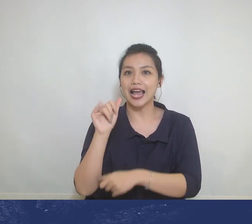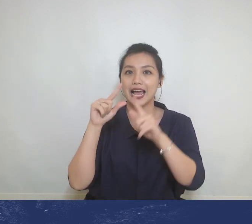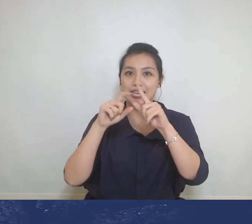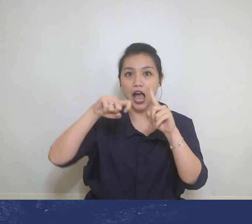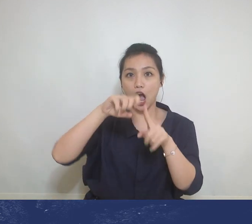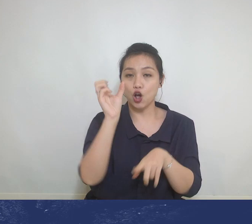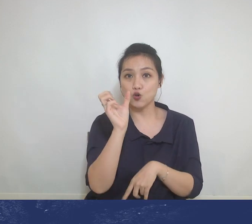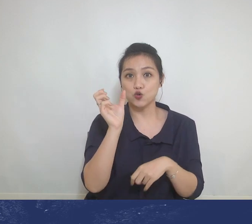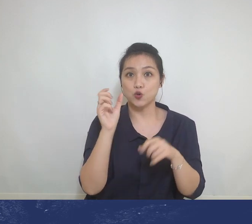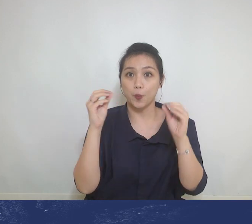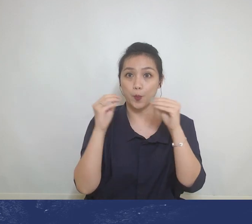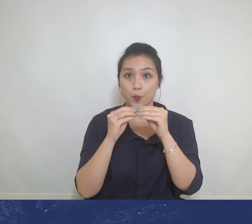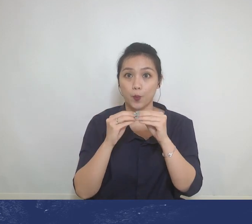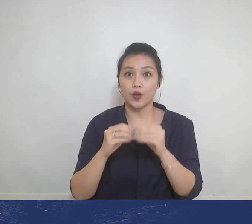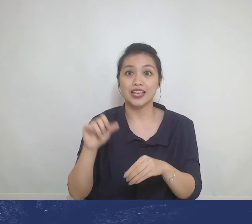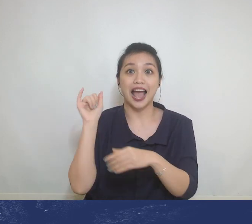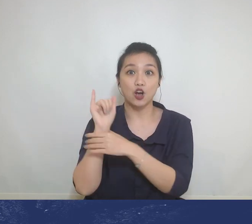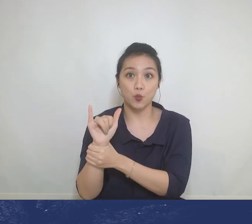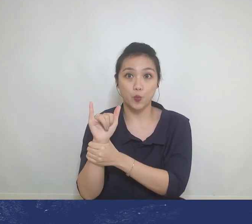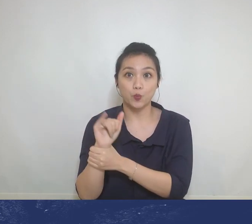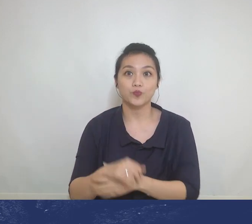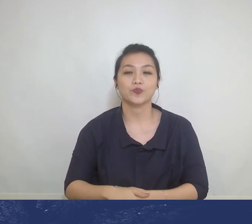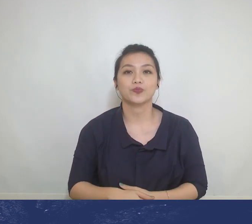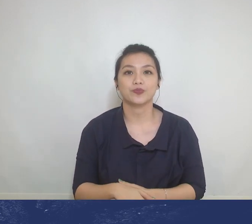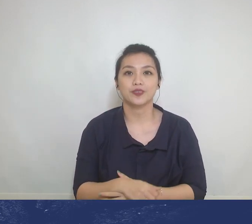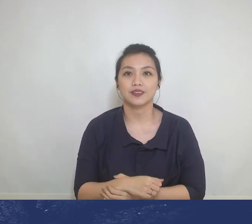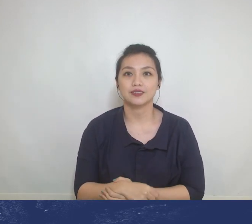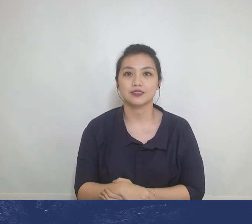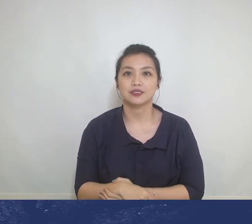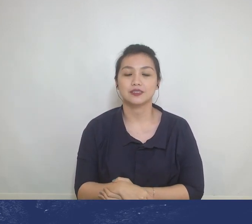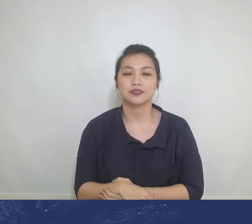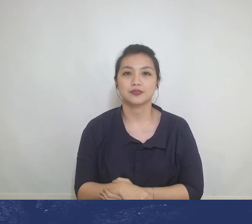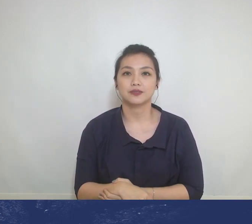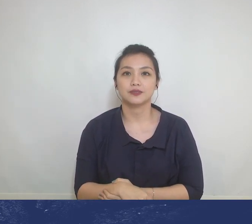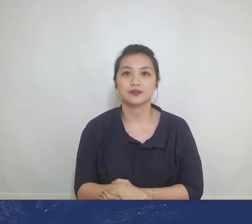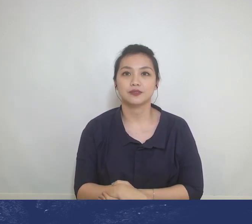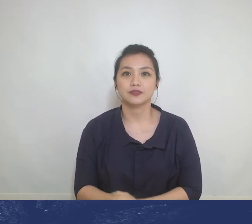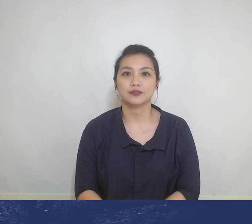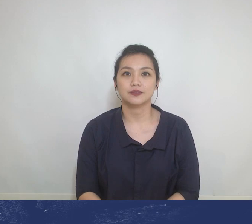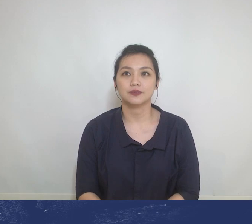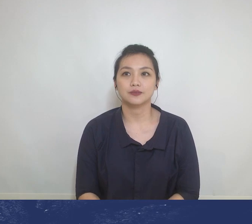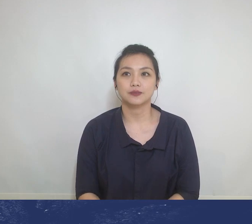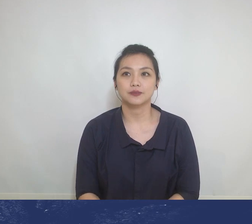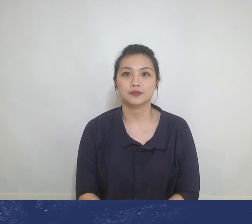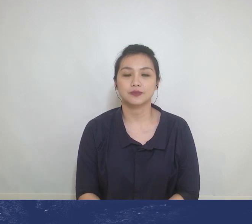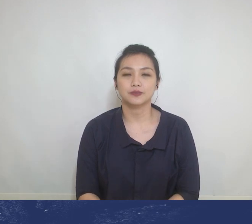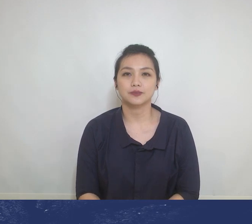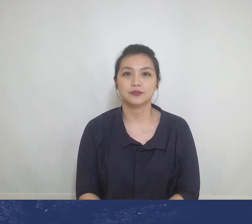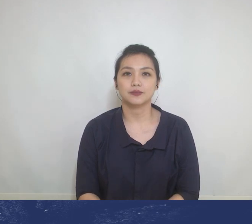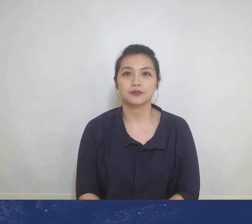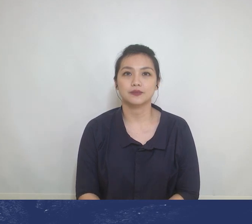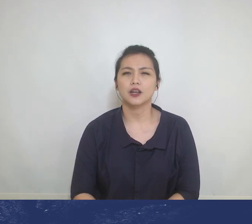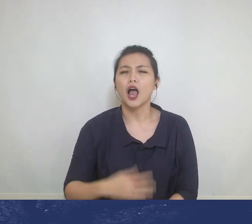Yakub. Yakub ini, waktu saya baca mengenai Yakub, saya ini benar-benar